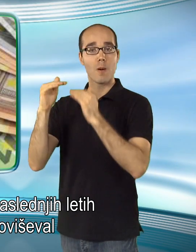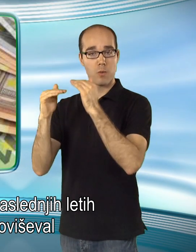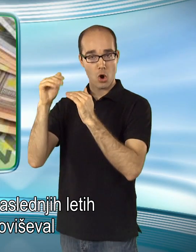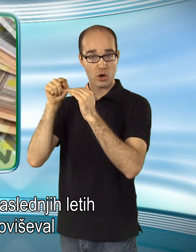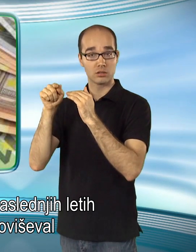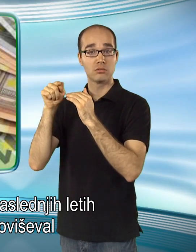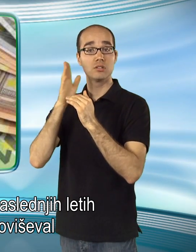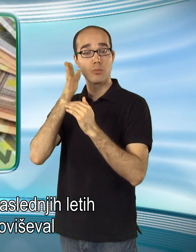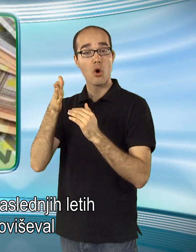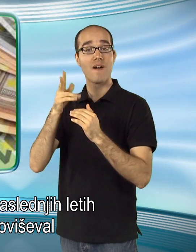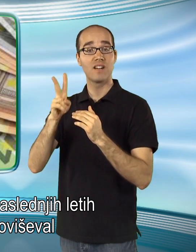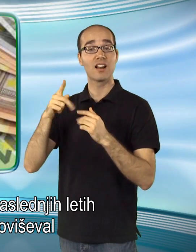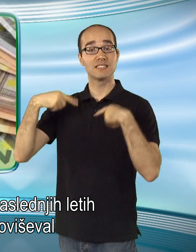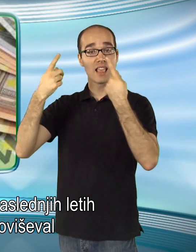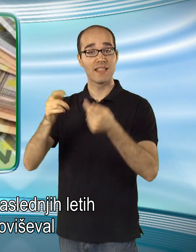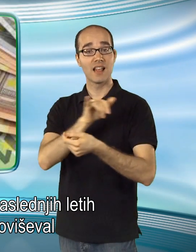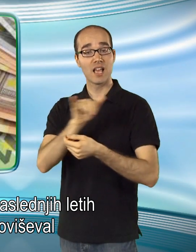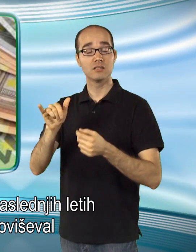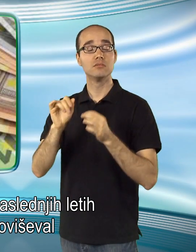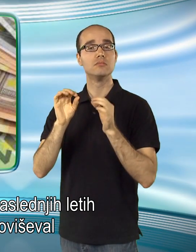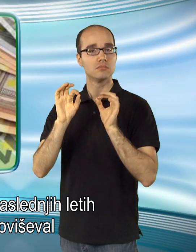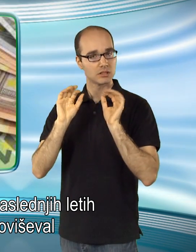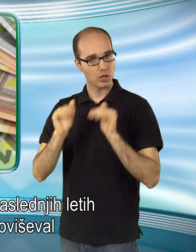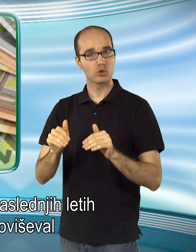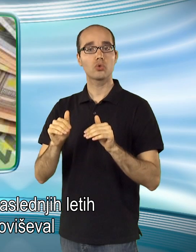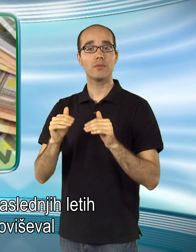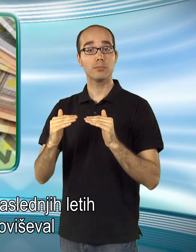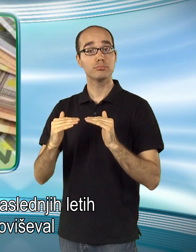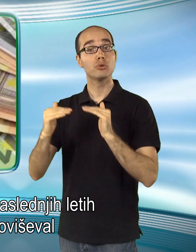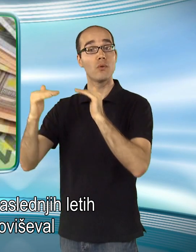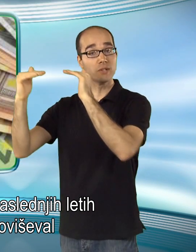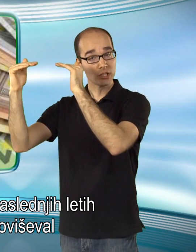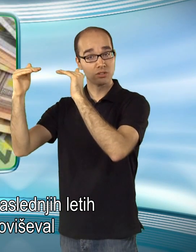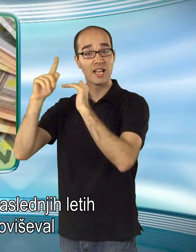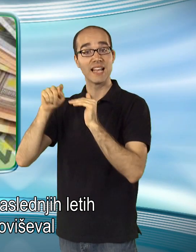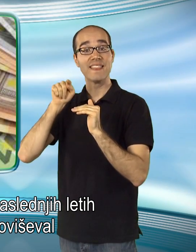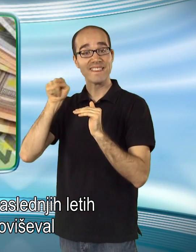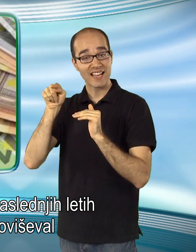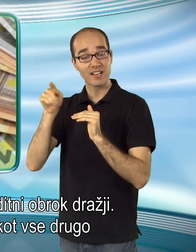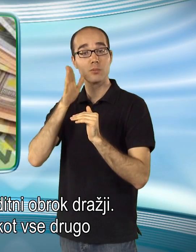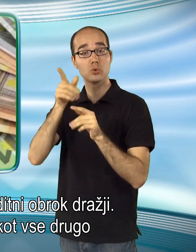Euribor se bo v naslednjih letih zagotovo poviševal in takrat bo tudi kreditni obrok dražji.